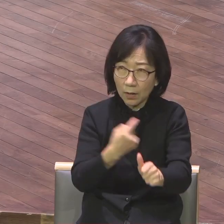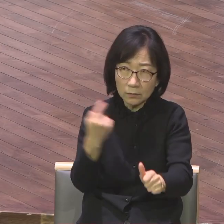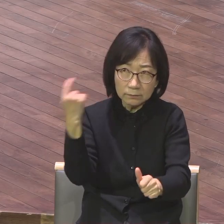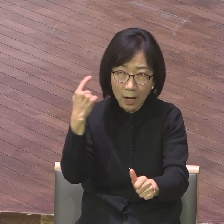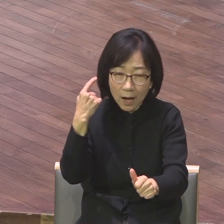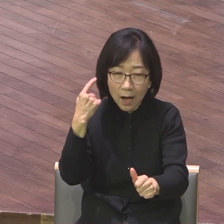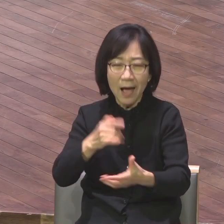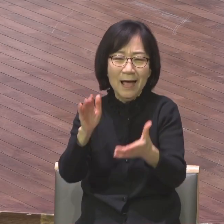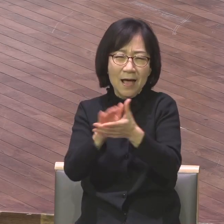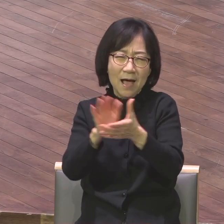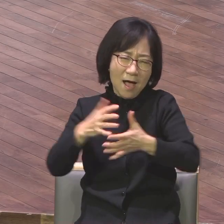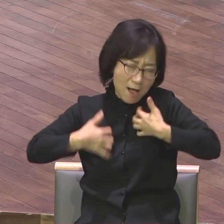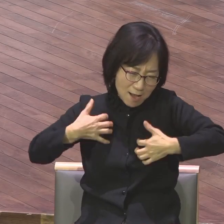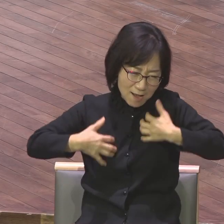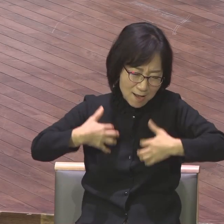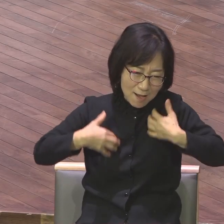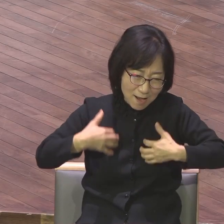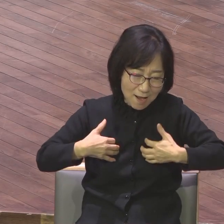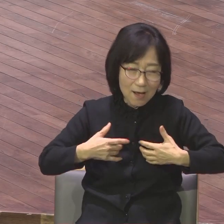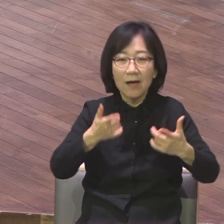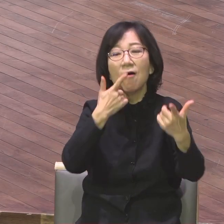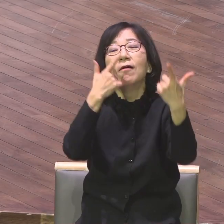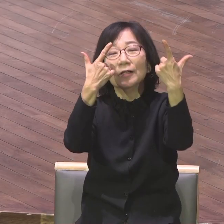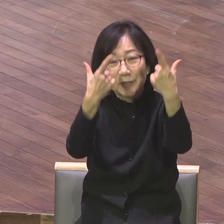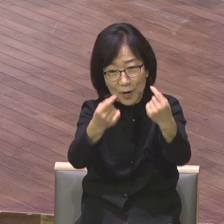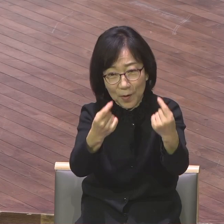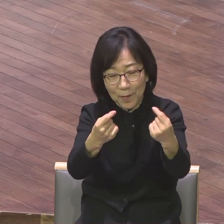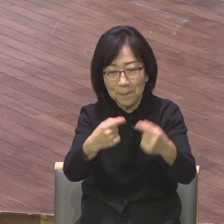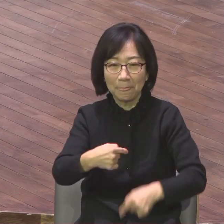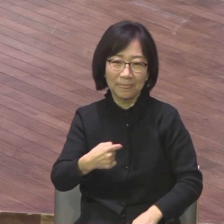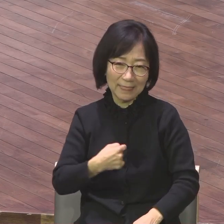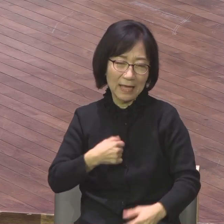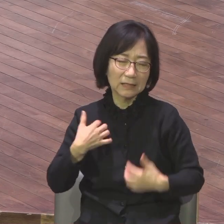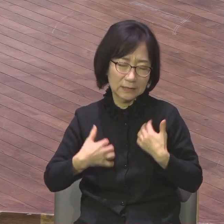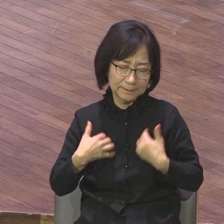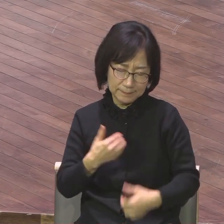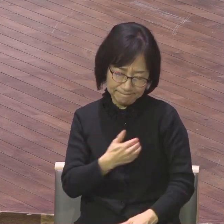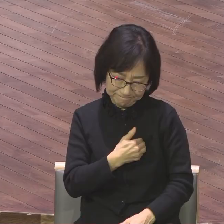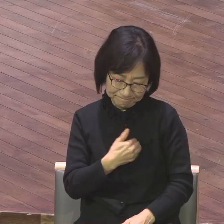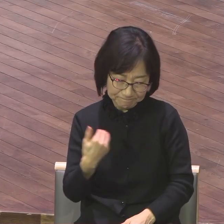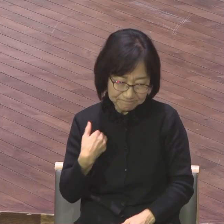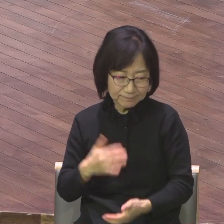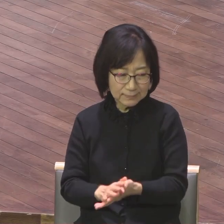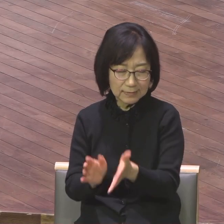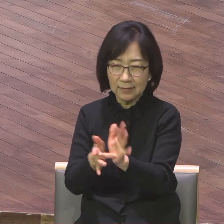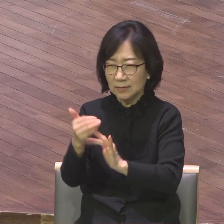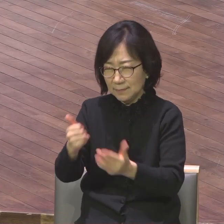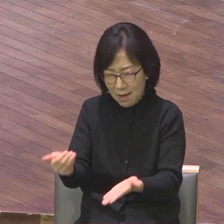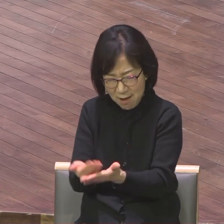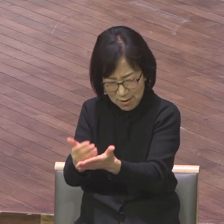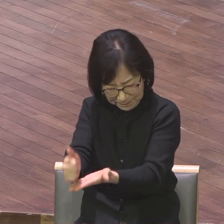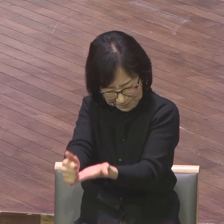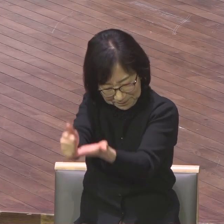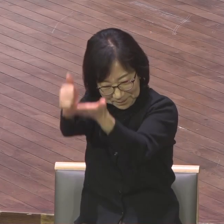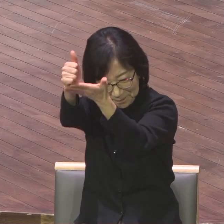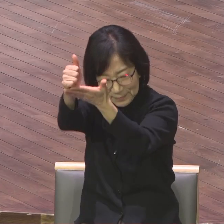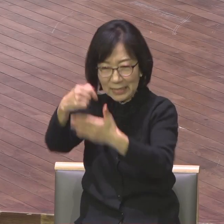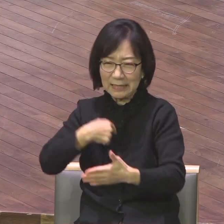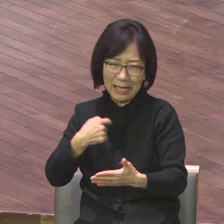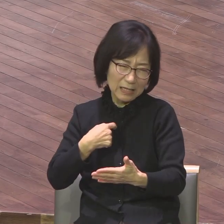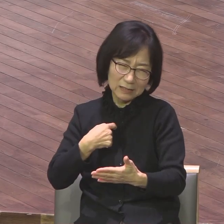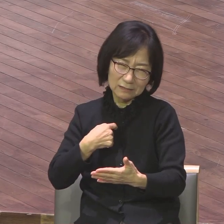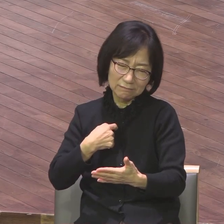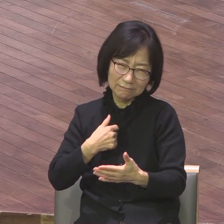친구가 크게 기뻐하는 나는 이러한 기쁨으로 충만하노라. 그는 흥하여야겠고 나는 쇠하여